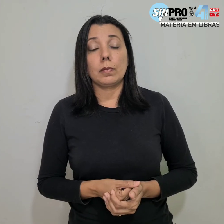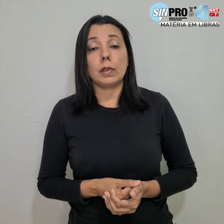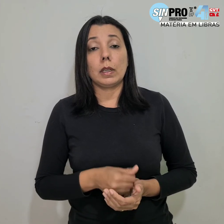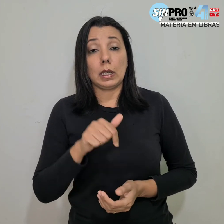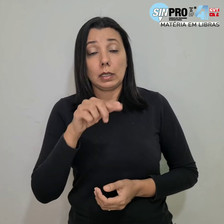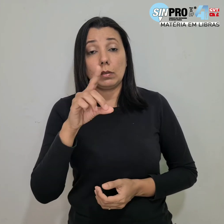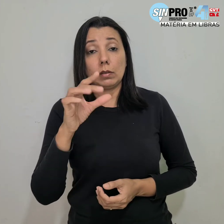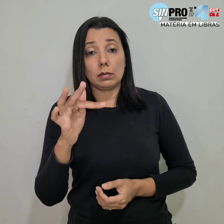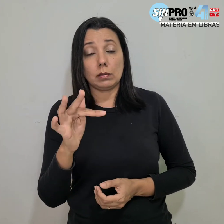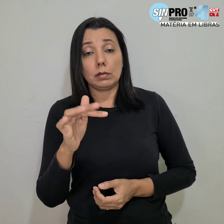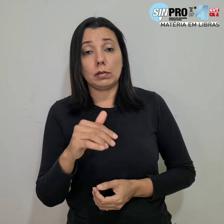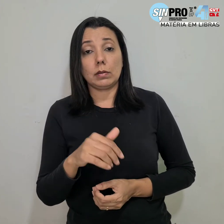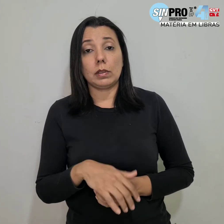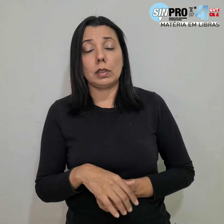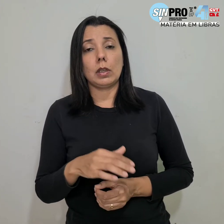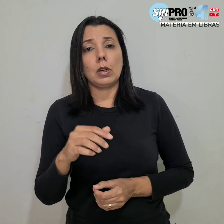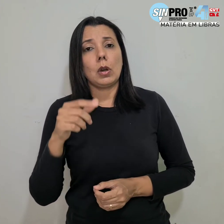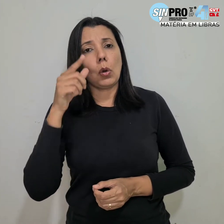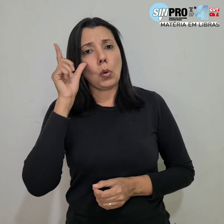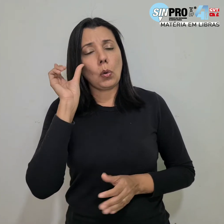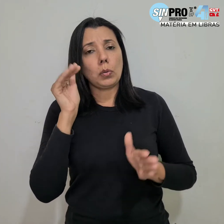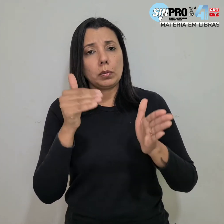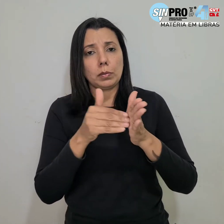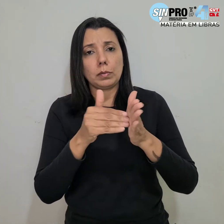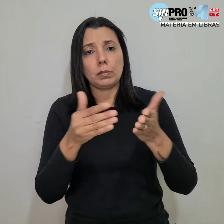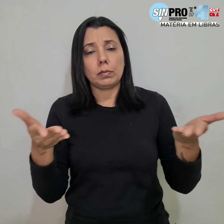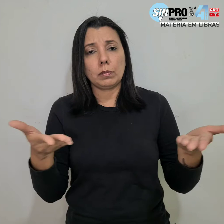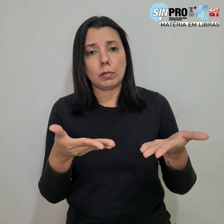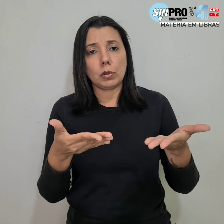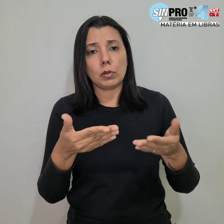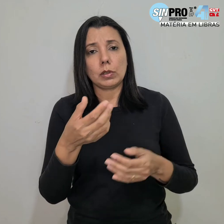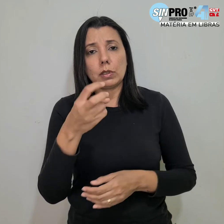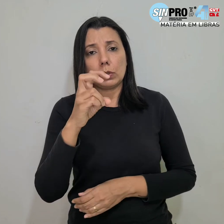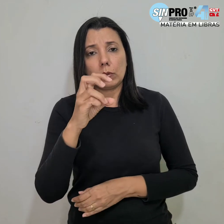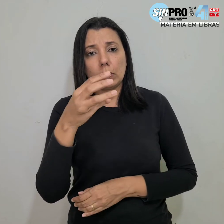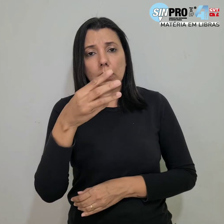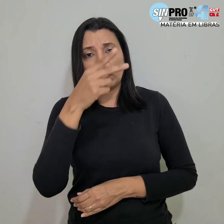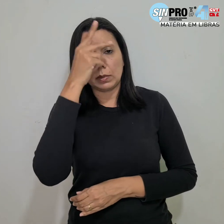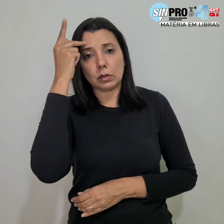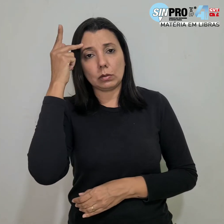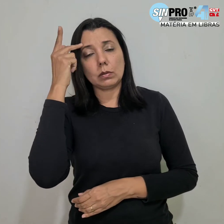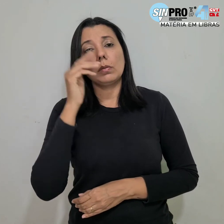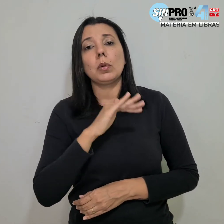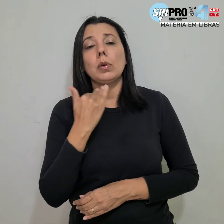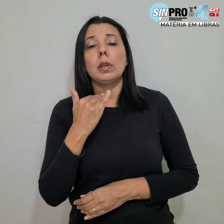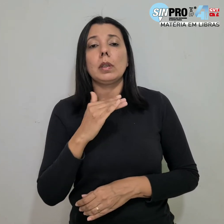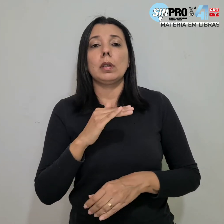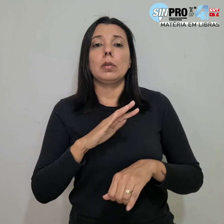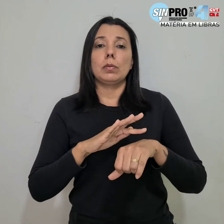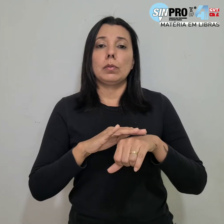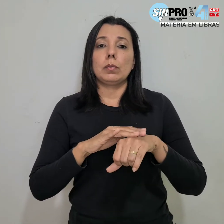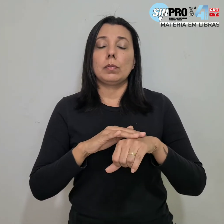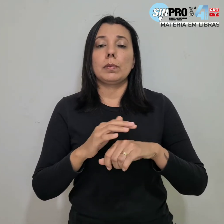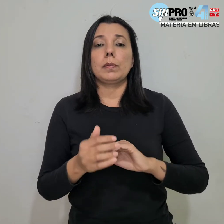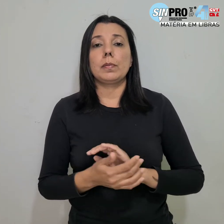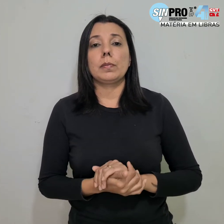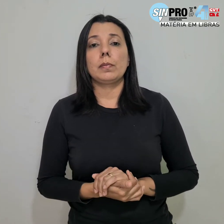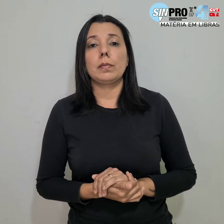No Distrito Federal, de ontem para hoje, 53 pessoas faleceram da doença.